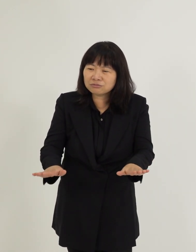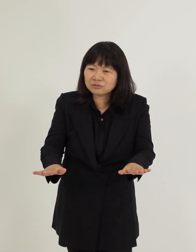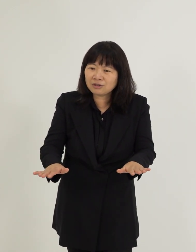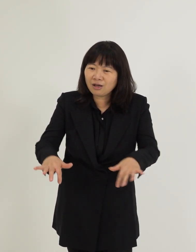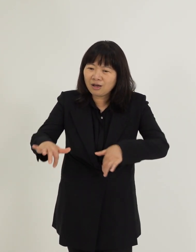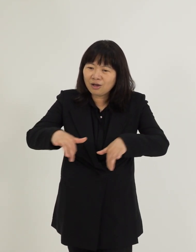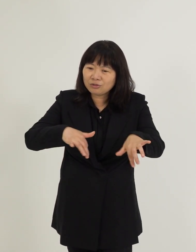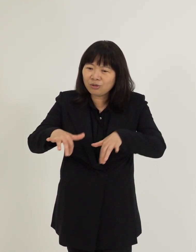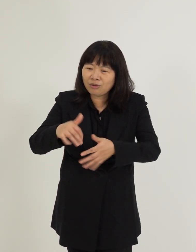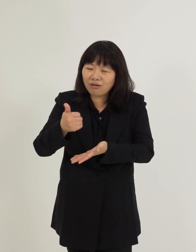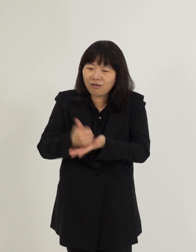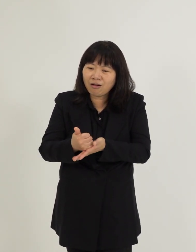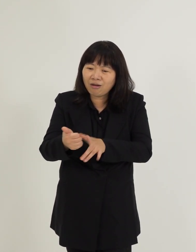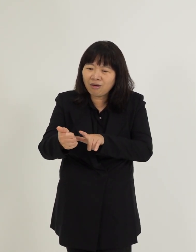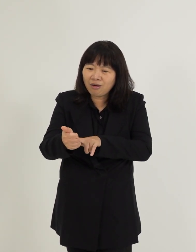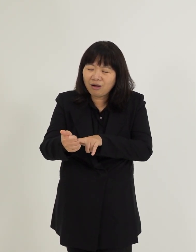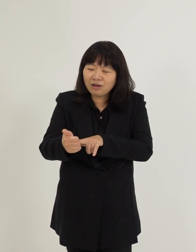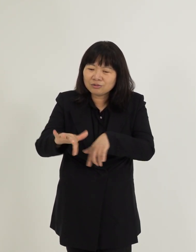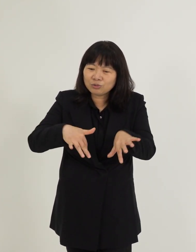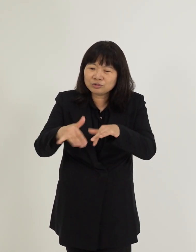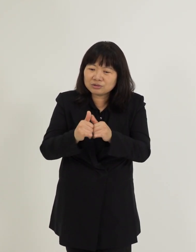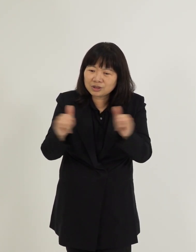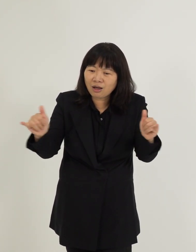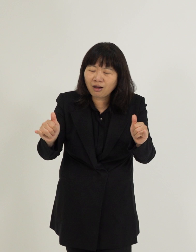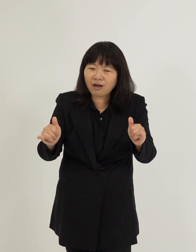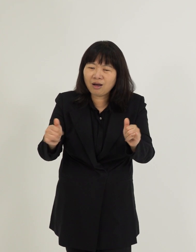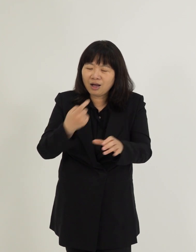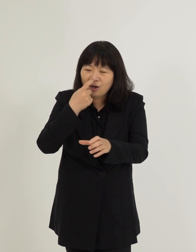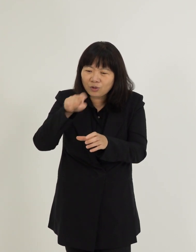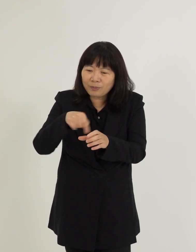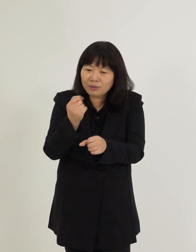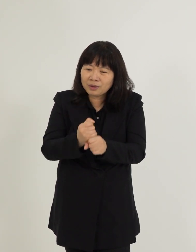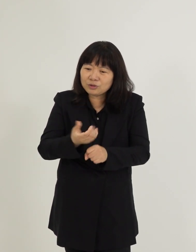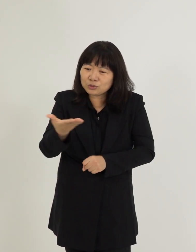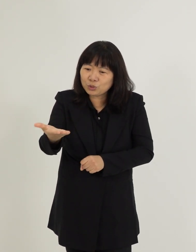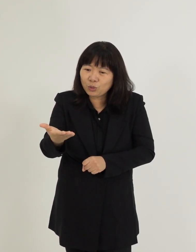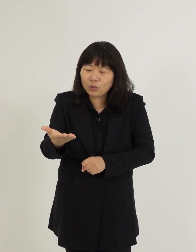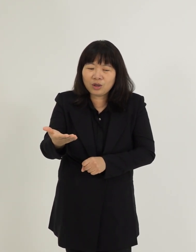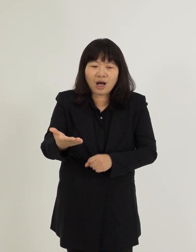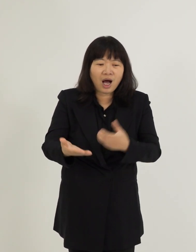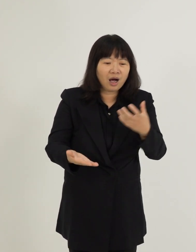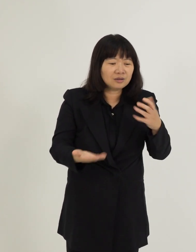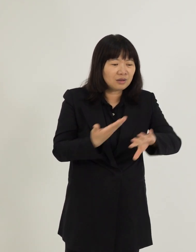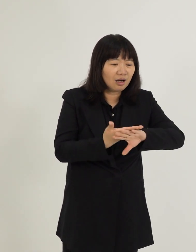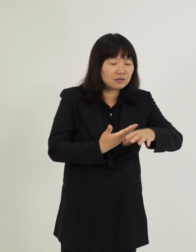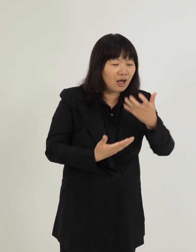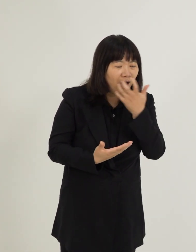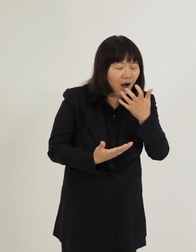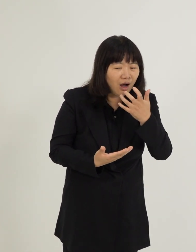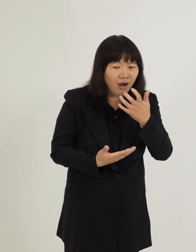그분들 내리는 커피를 마시겠냐고 그랬다니까요. 제가